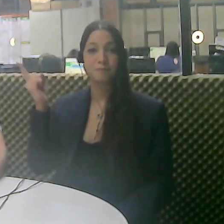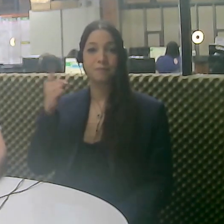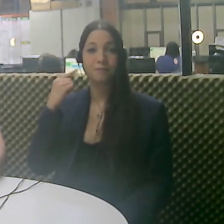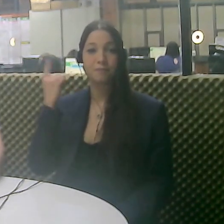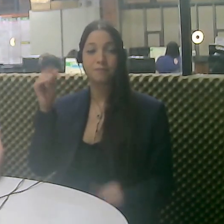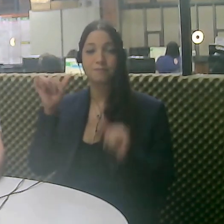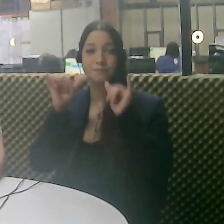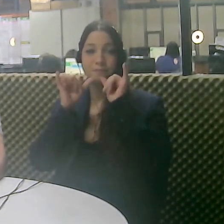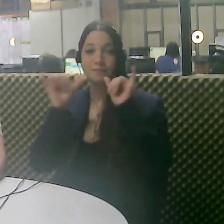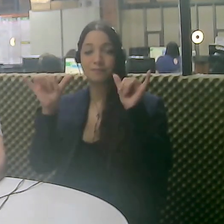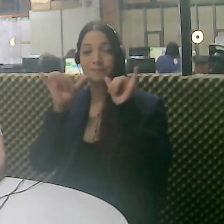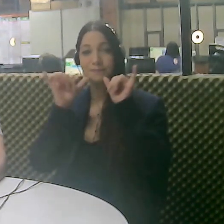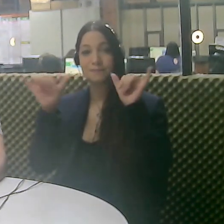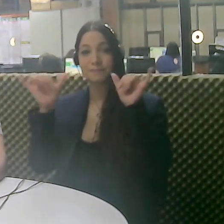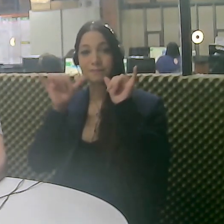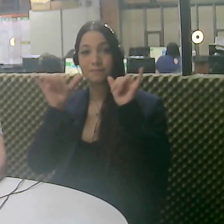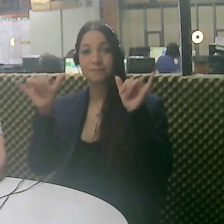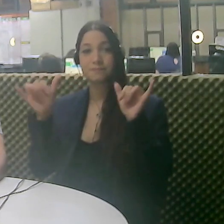Giro de